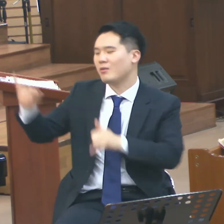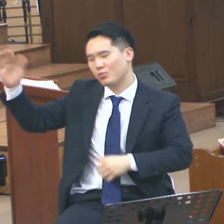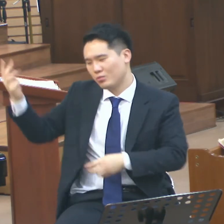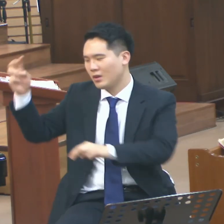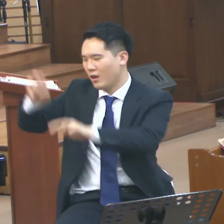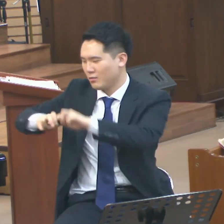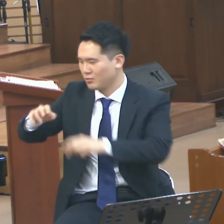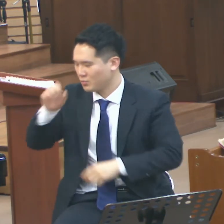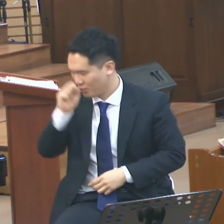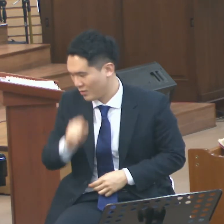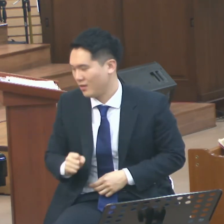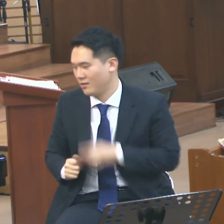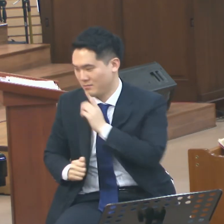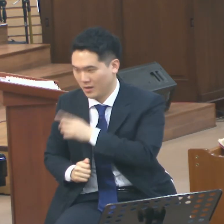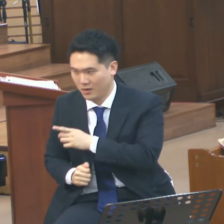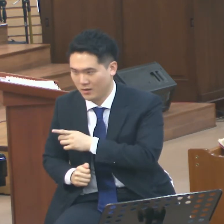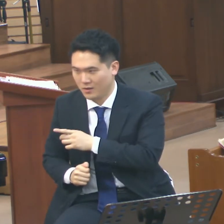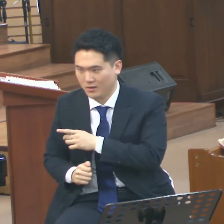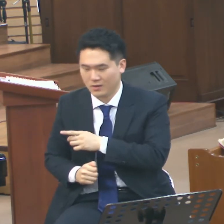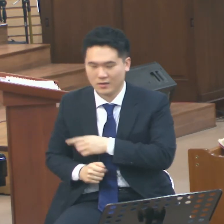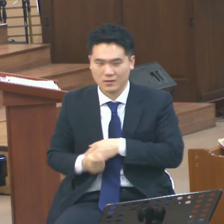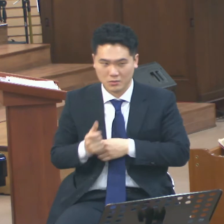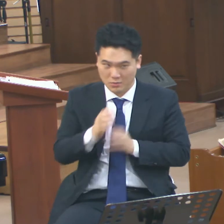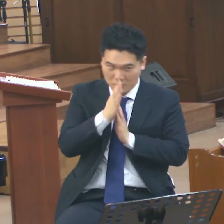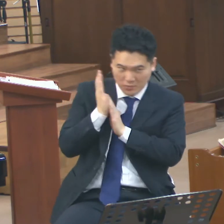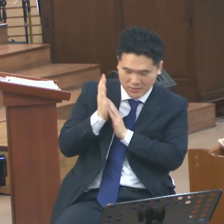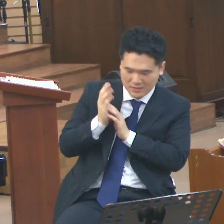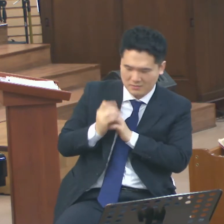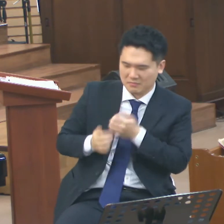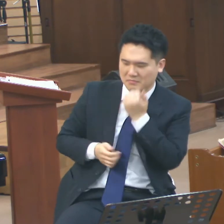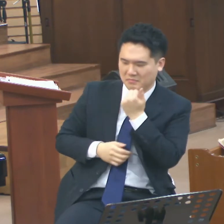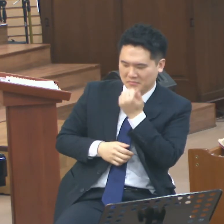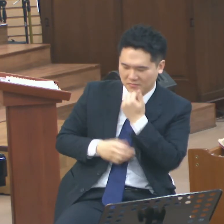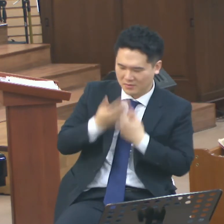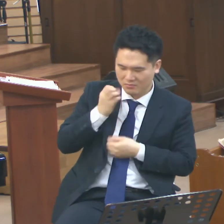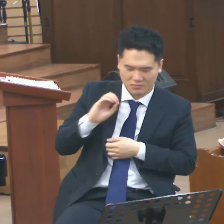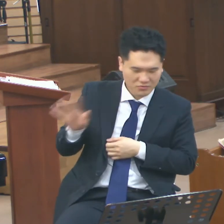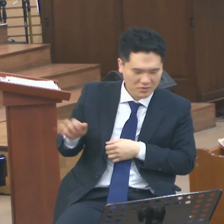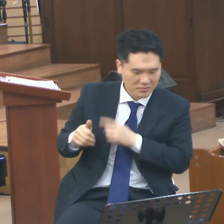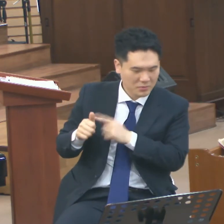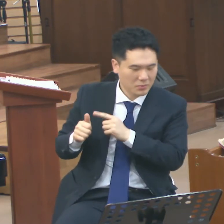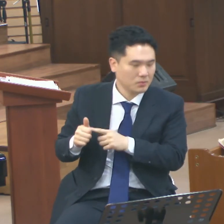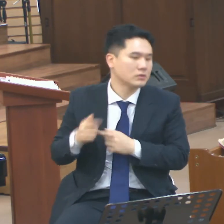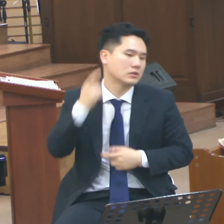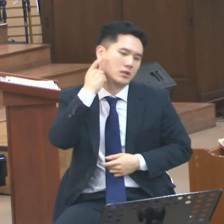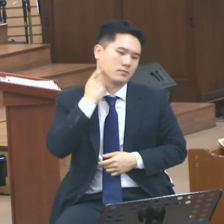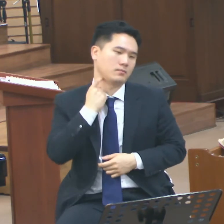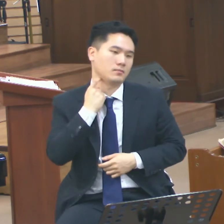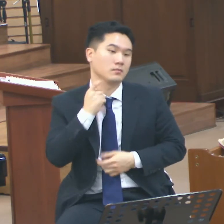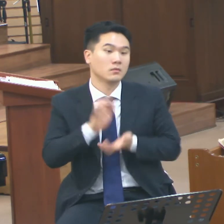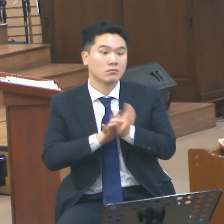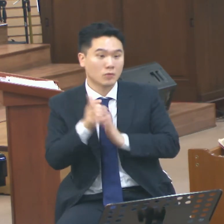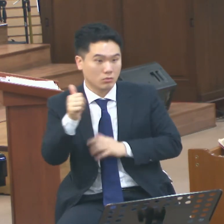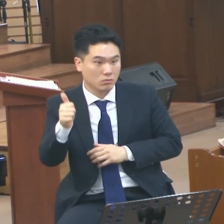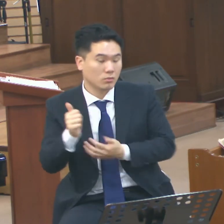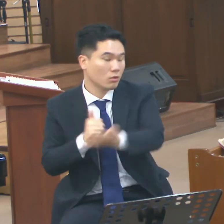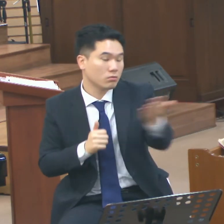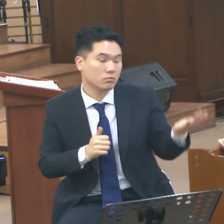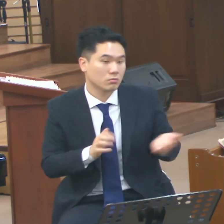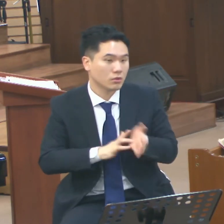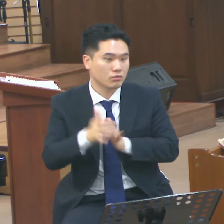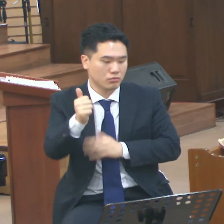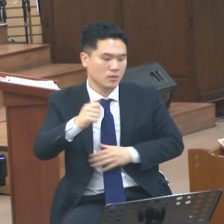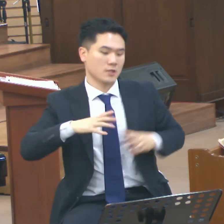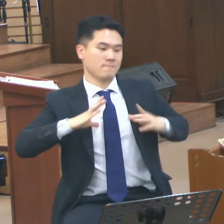약간은 비아냥거리면서 얘기를 해요. 여러분, 예수님이 그렇게 막 내세우는 거 좋아하는 것처럼 보입니까? 복음서를